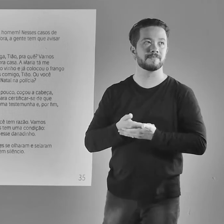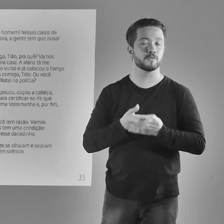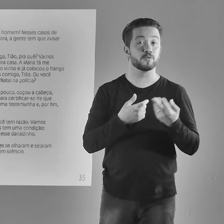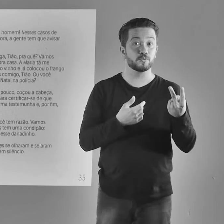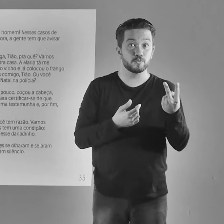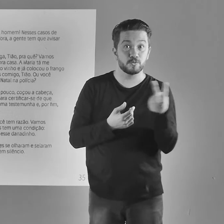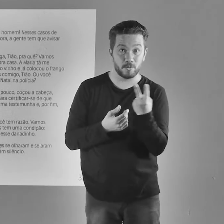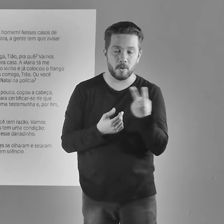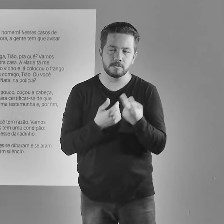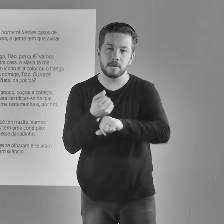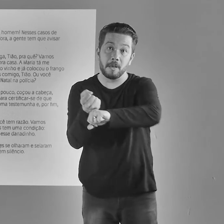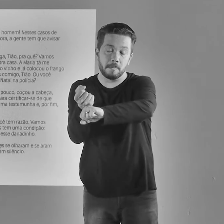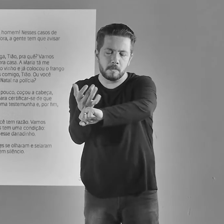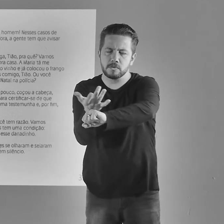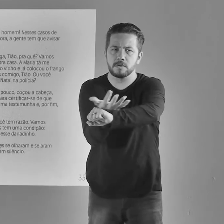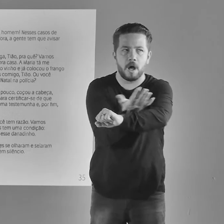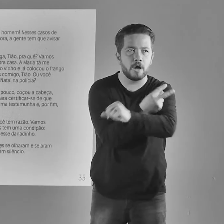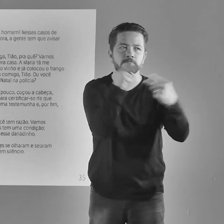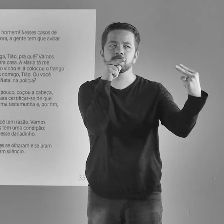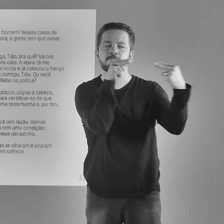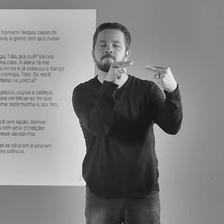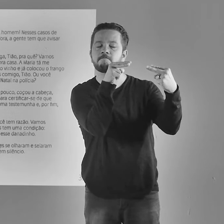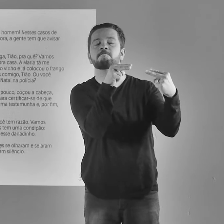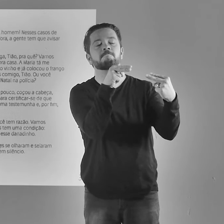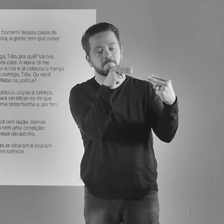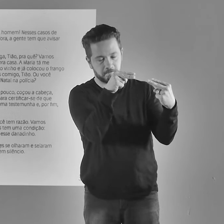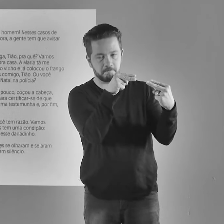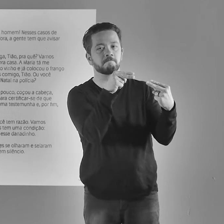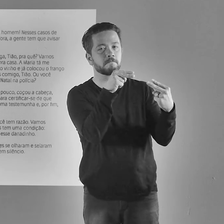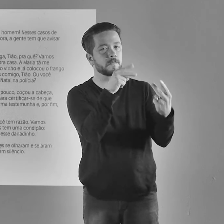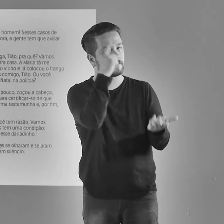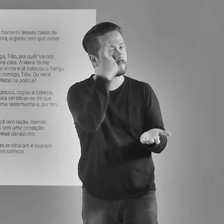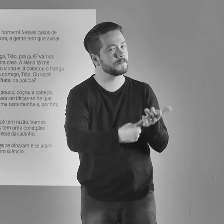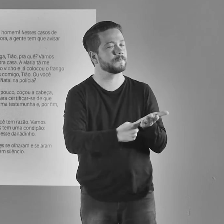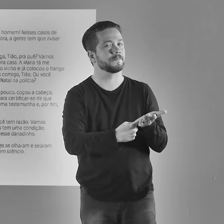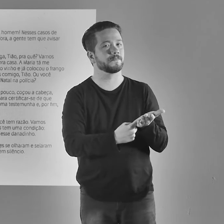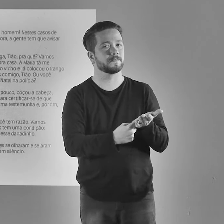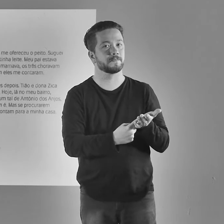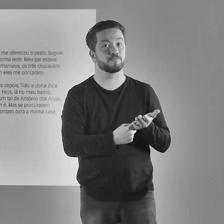Emocionado, os dois se olharam e, em silêncio, selaram o acordo.